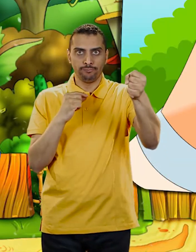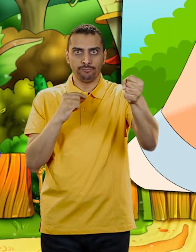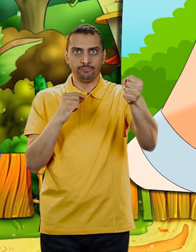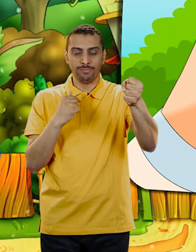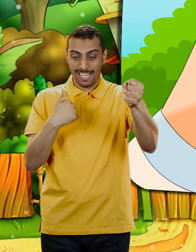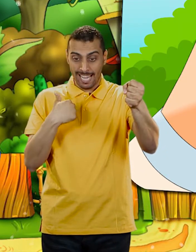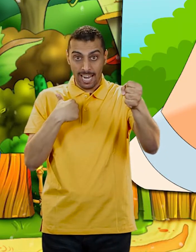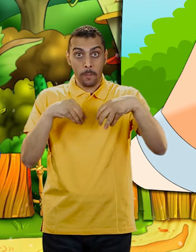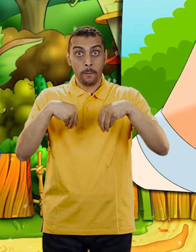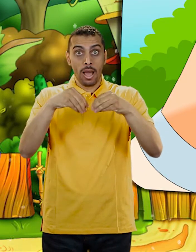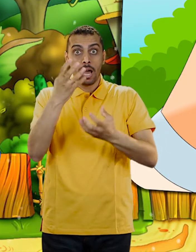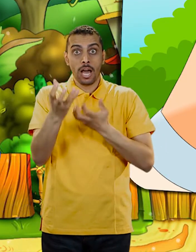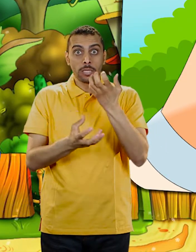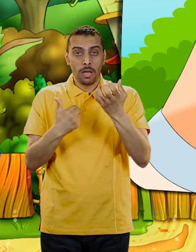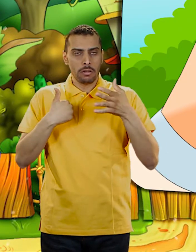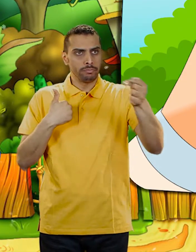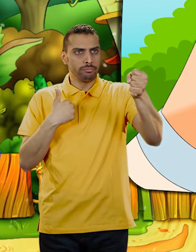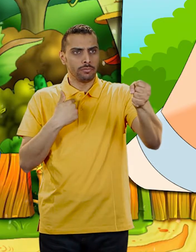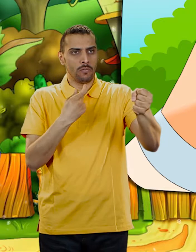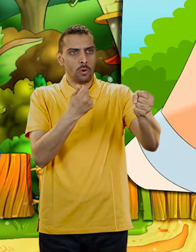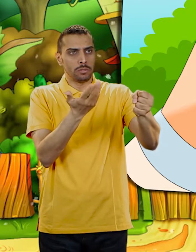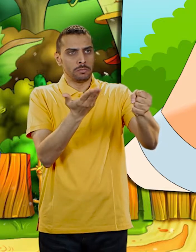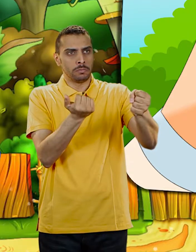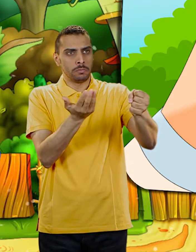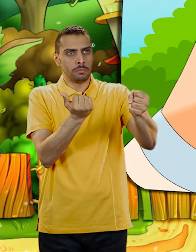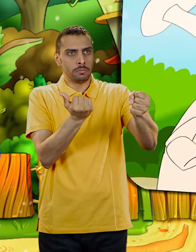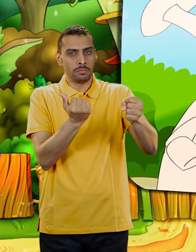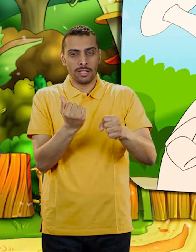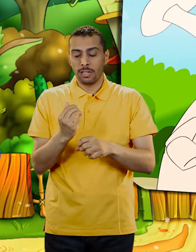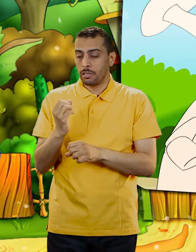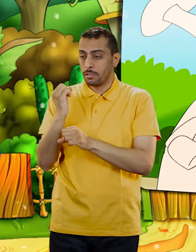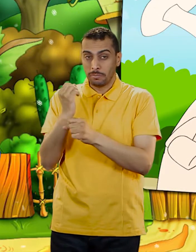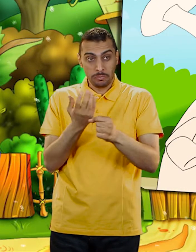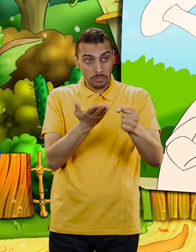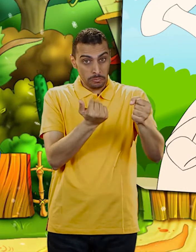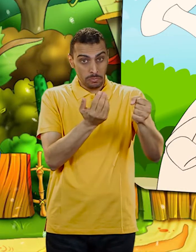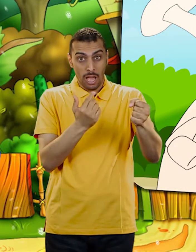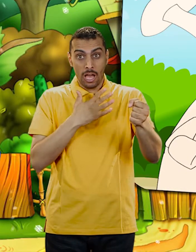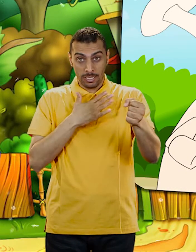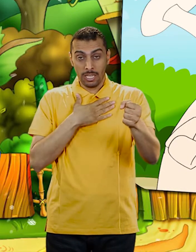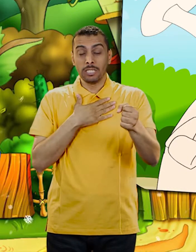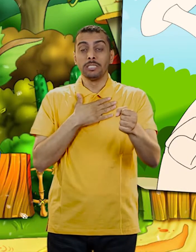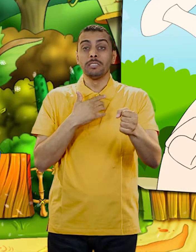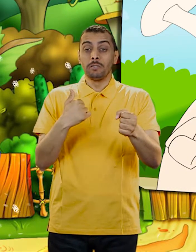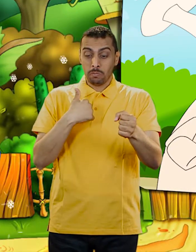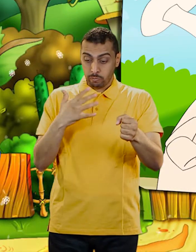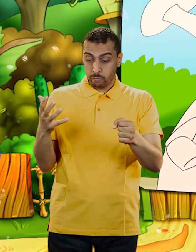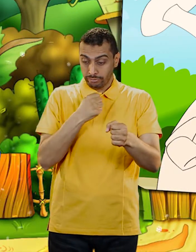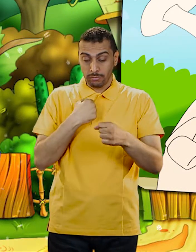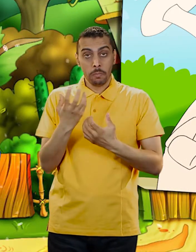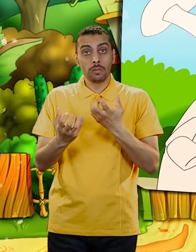انتظر ايها الرجل أين الأجرة؟ أنا صاحب المطعم